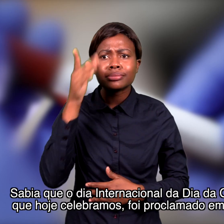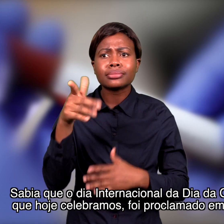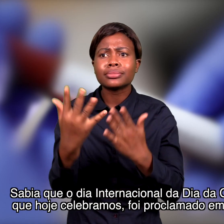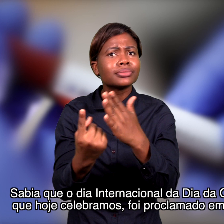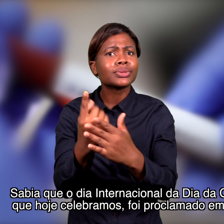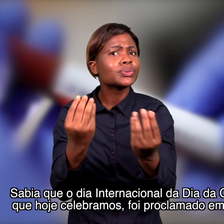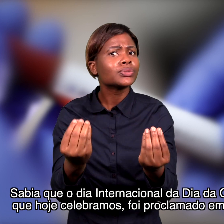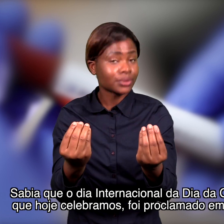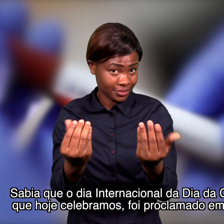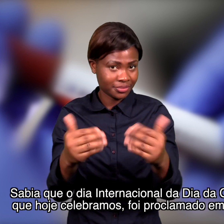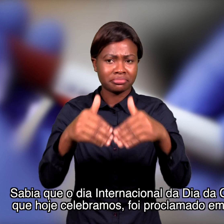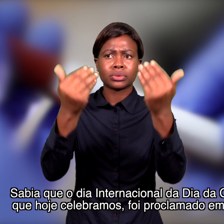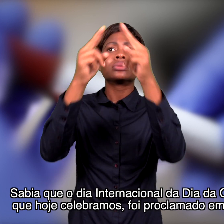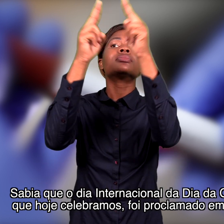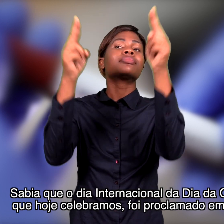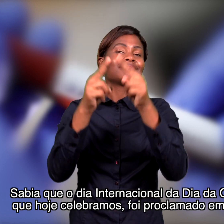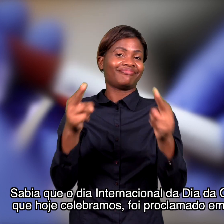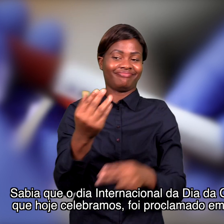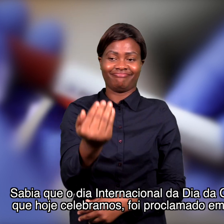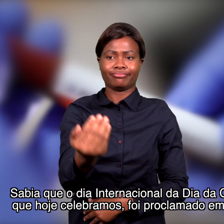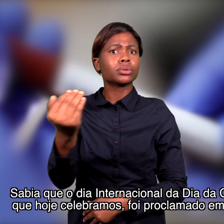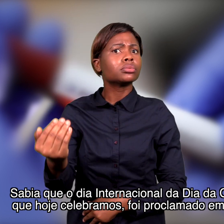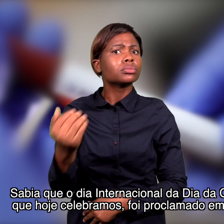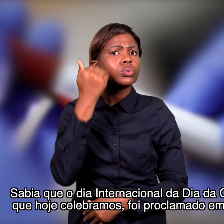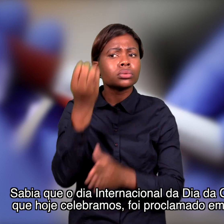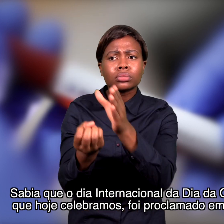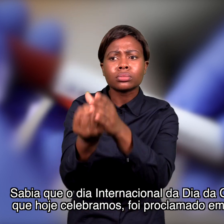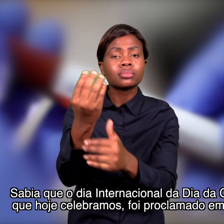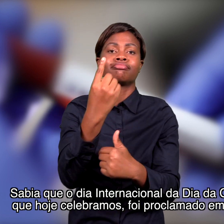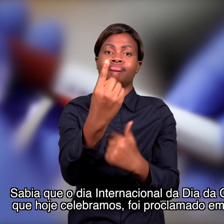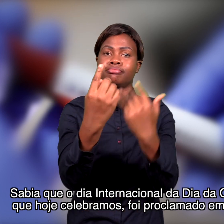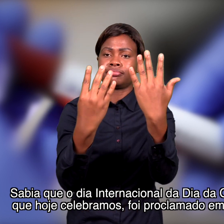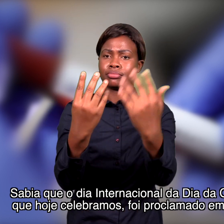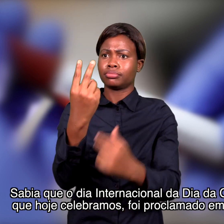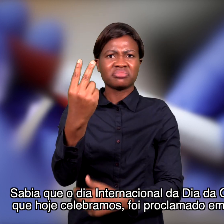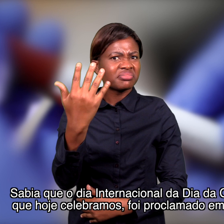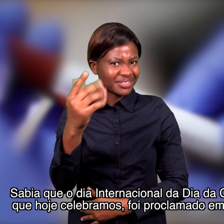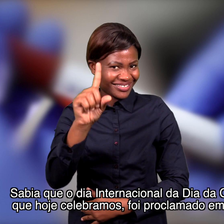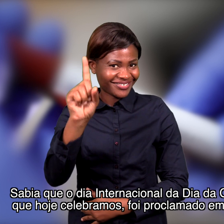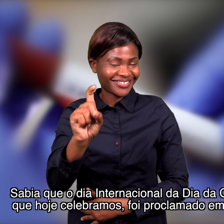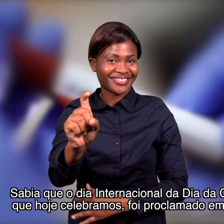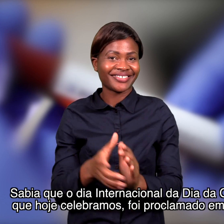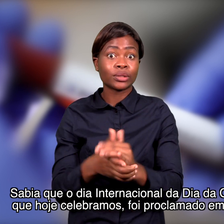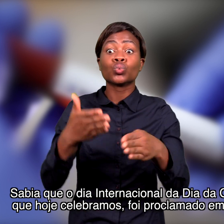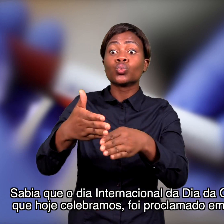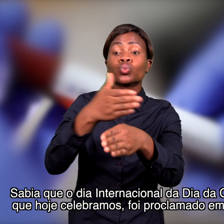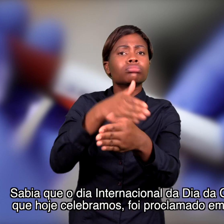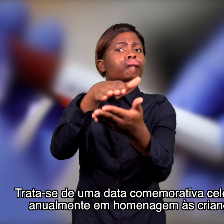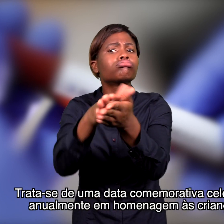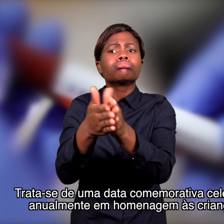Sabia que o Dia Internacional da Criança, que hoje celebramos, foi promulgado em 1925? Trata